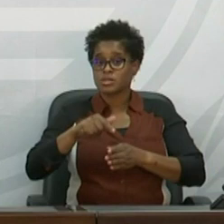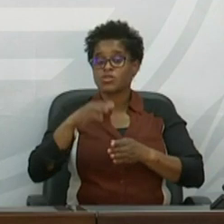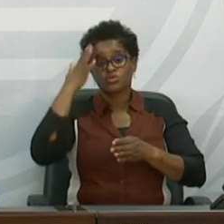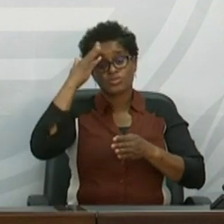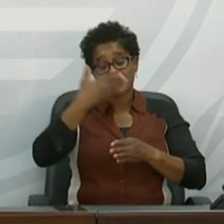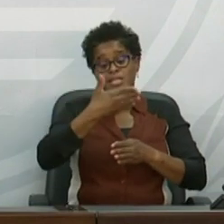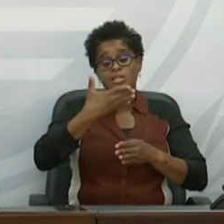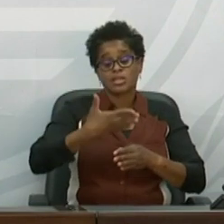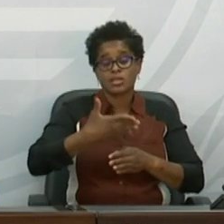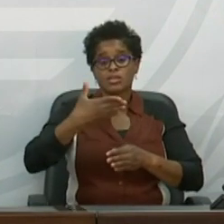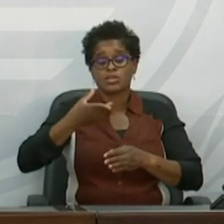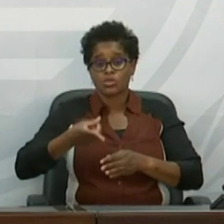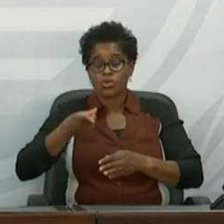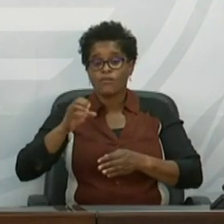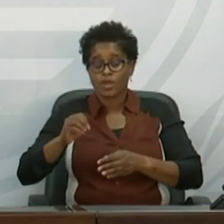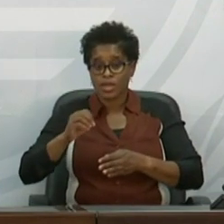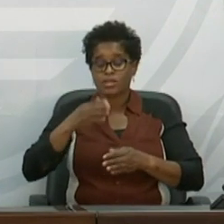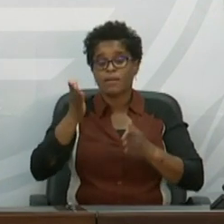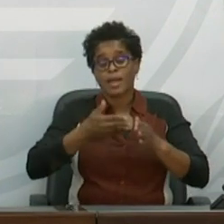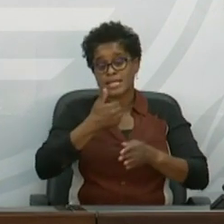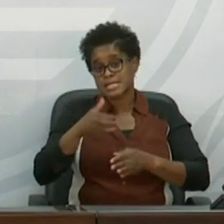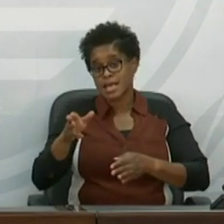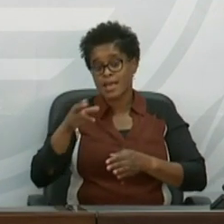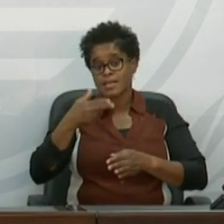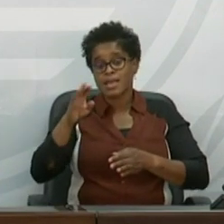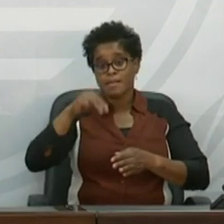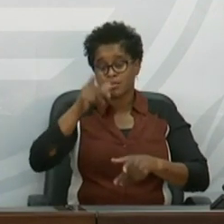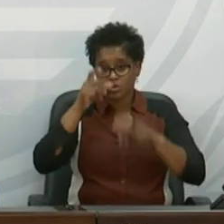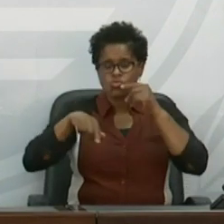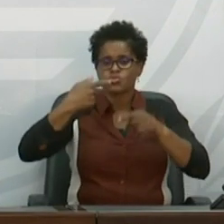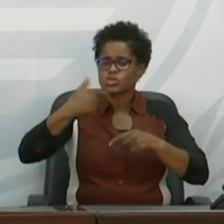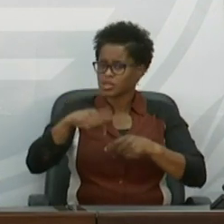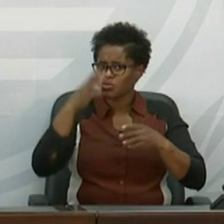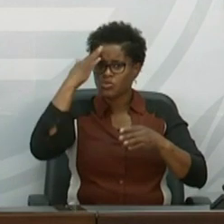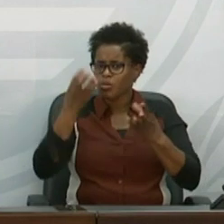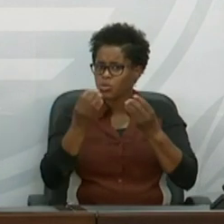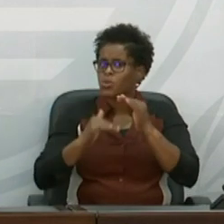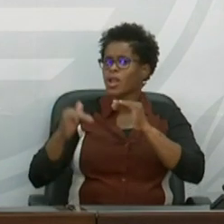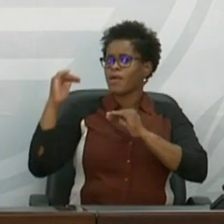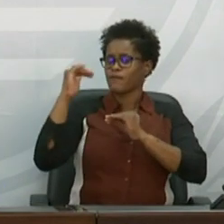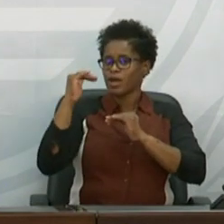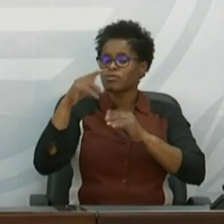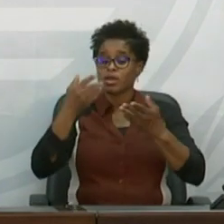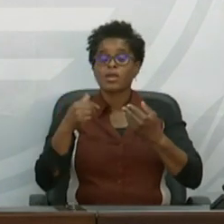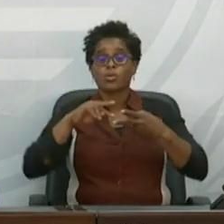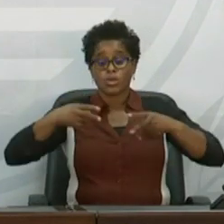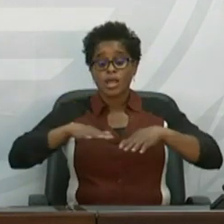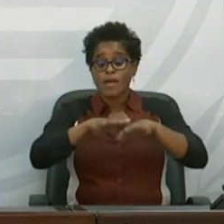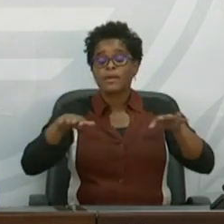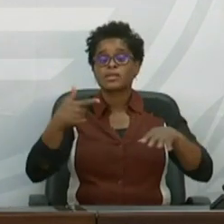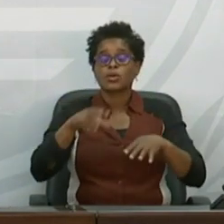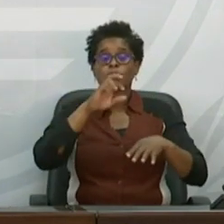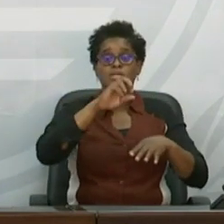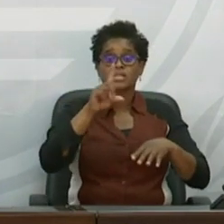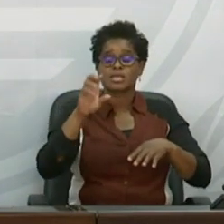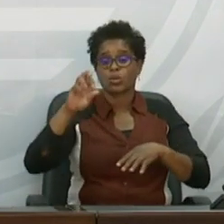por 100 mil habitantes, mas os outros têm taxas muito elevadas. O Concelho da Praia tem